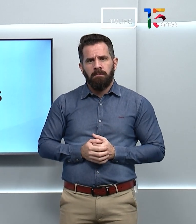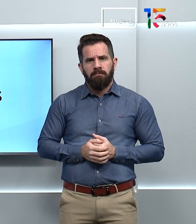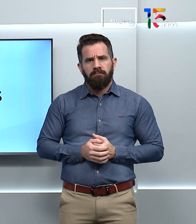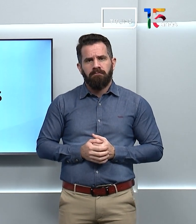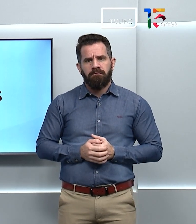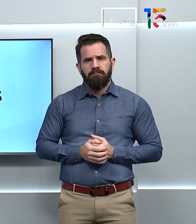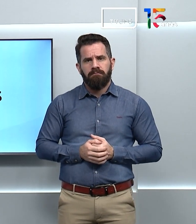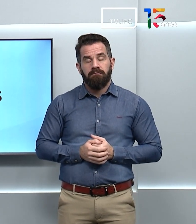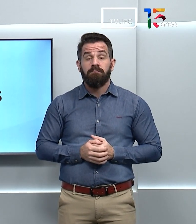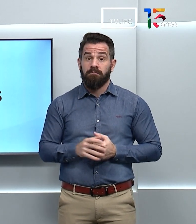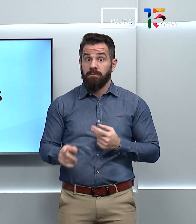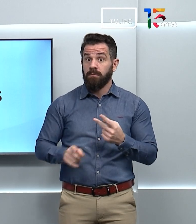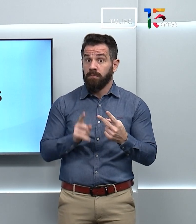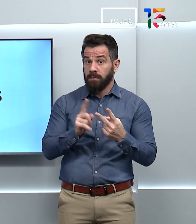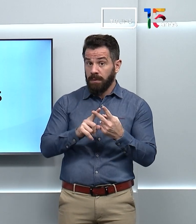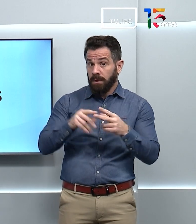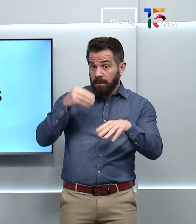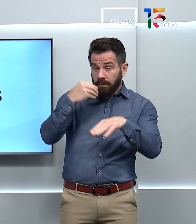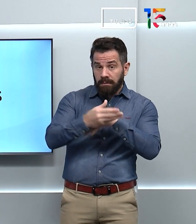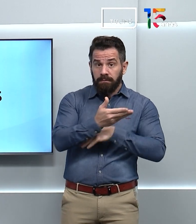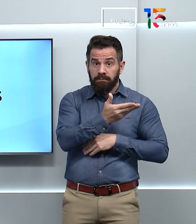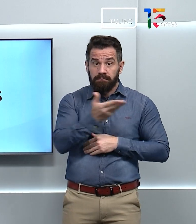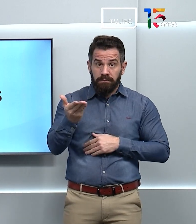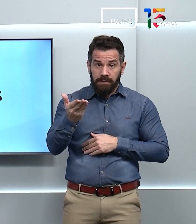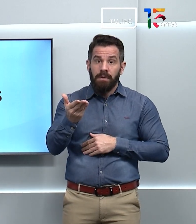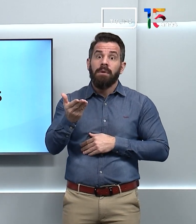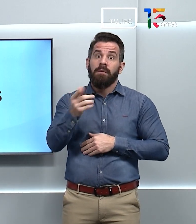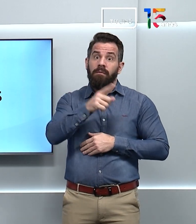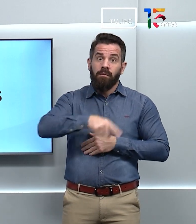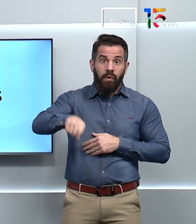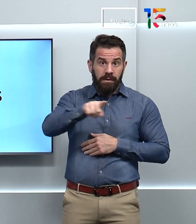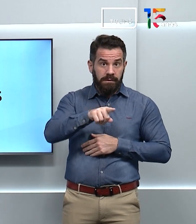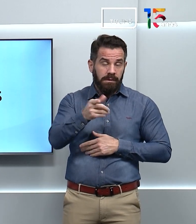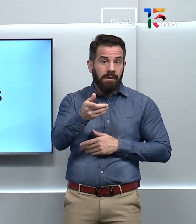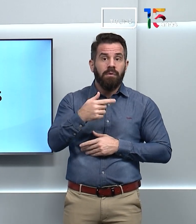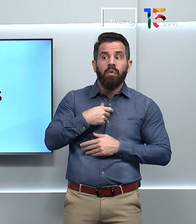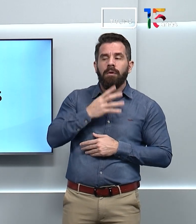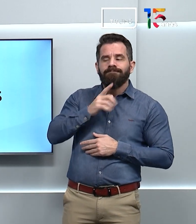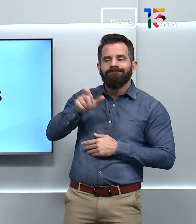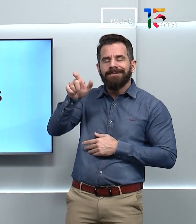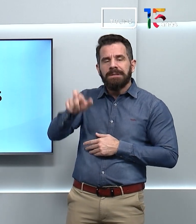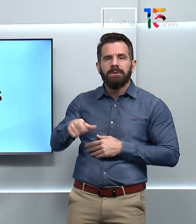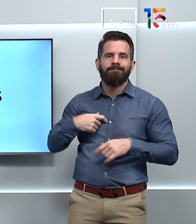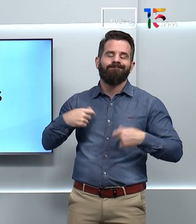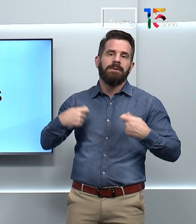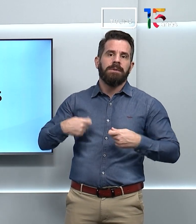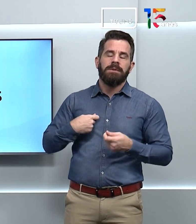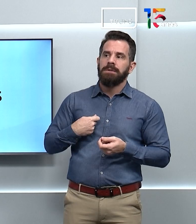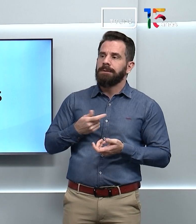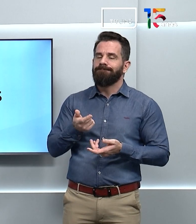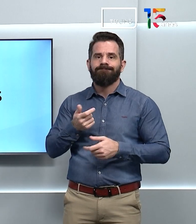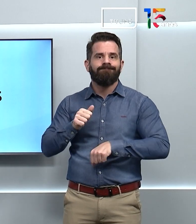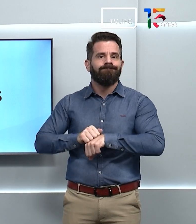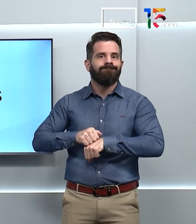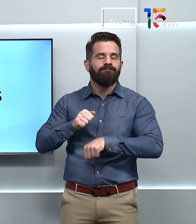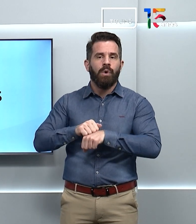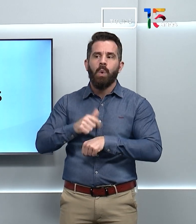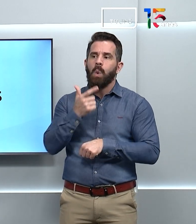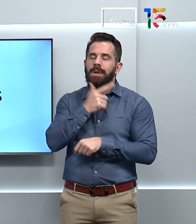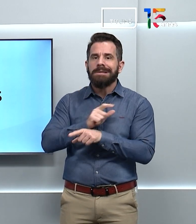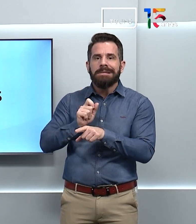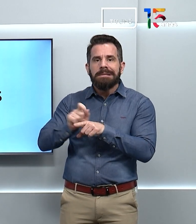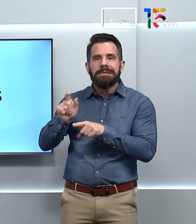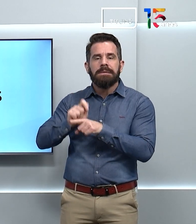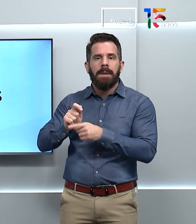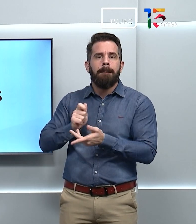Bom, e você conhece alguém que precisa de uma casa, na verdade precisa de uma ajuda para pagar o aluguel de uma casa? Então fique atento nessa